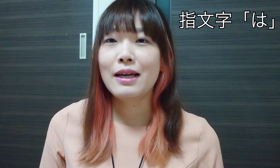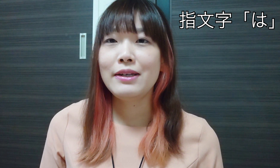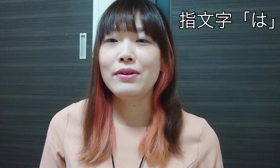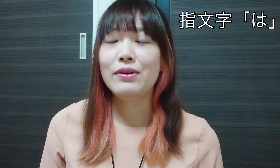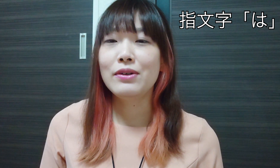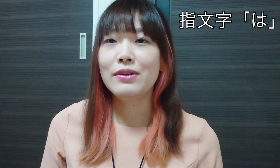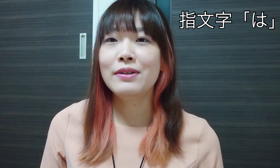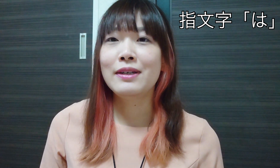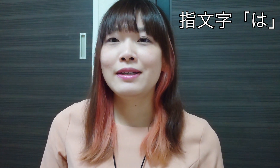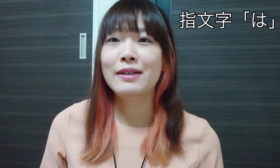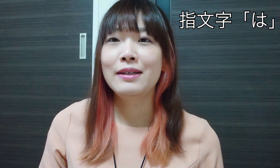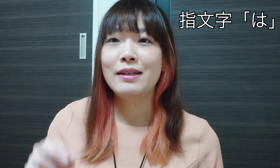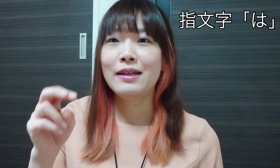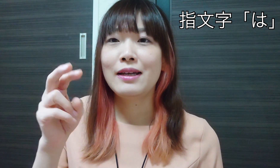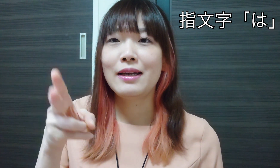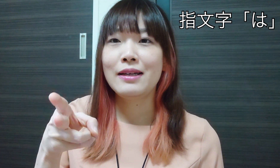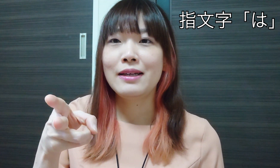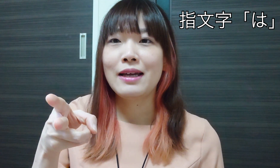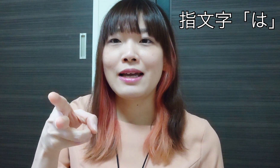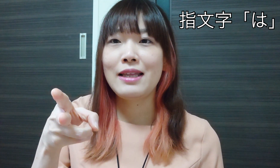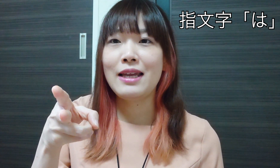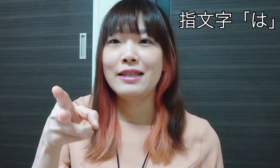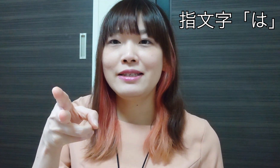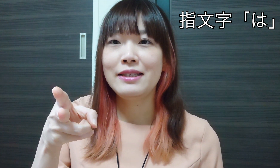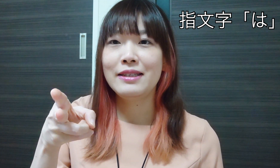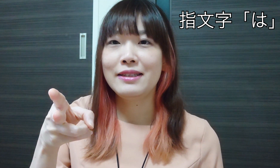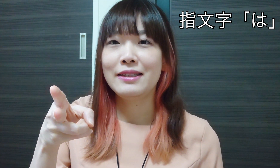は行の、はです。